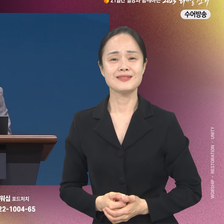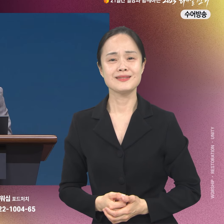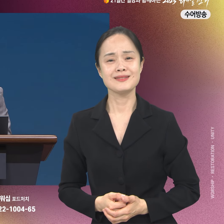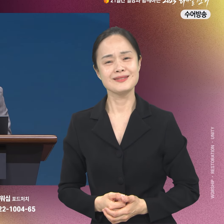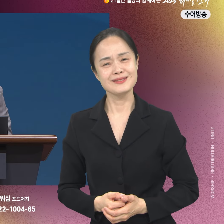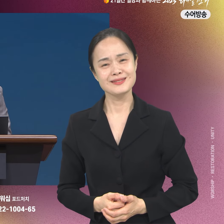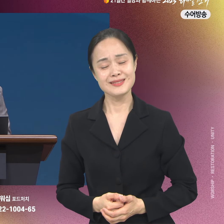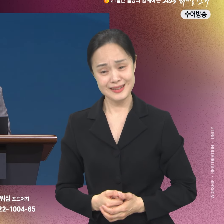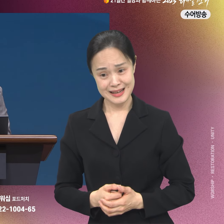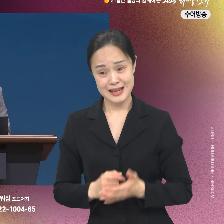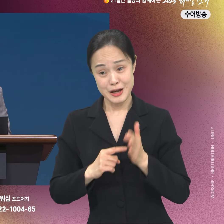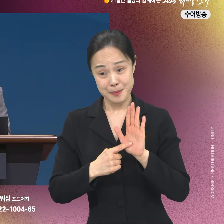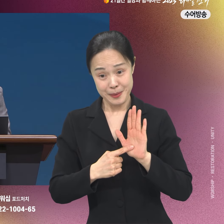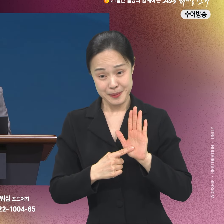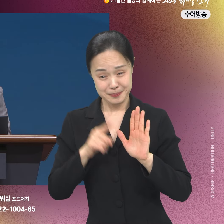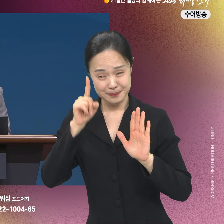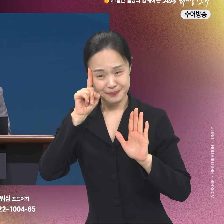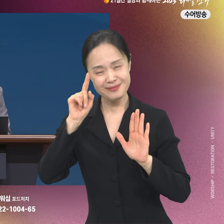부족하죠. 하지만